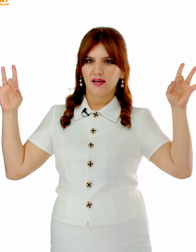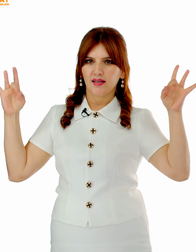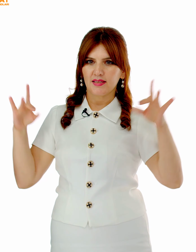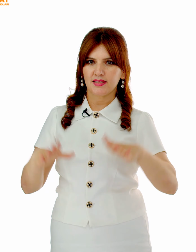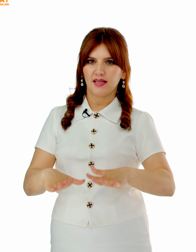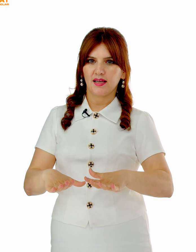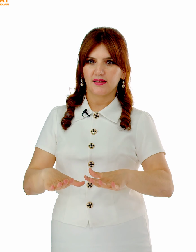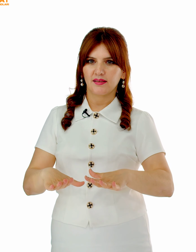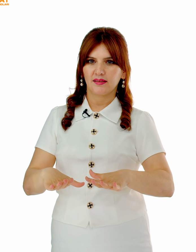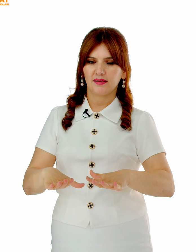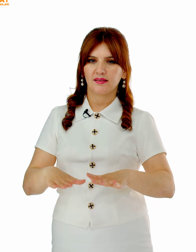Restoran.